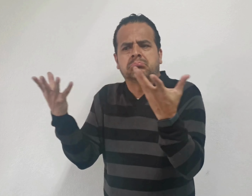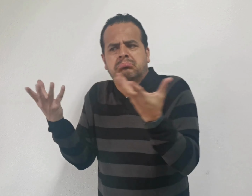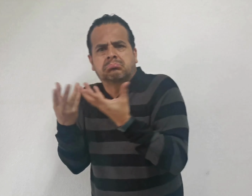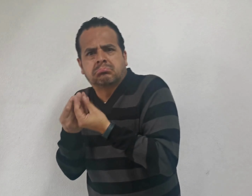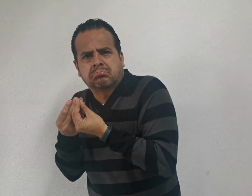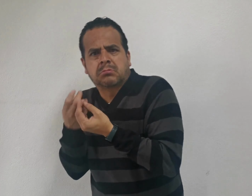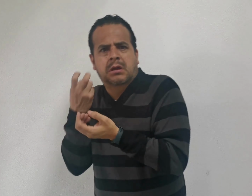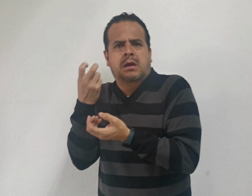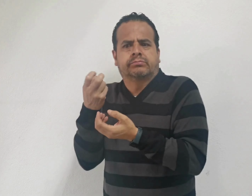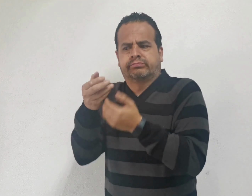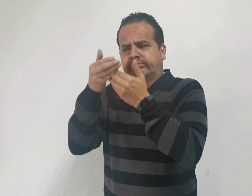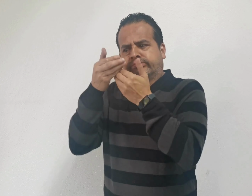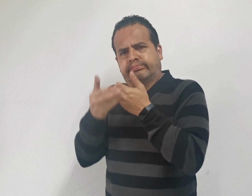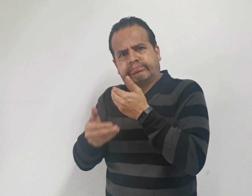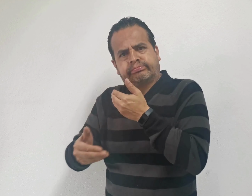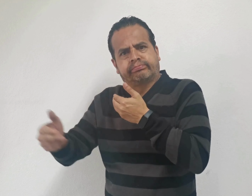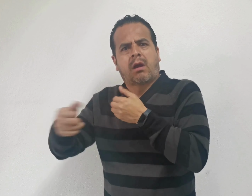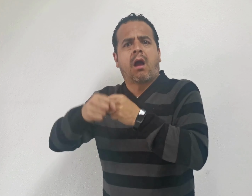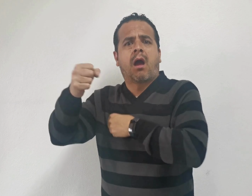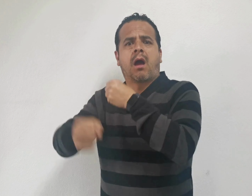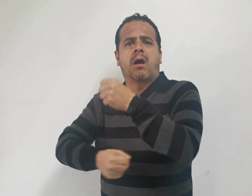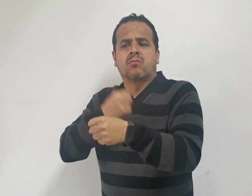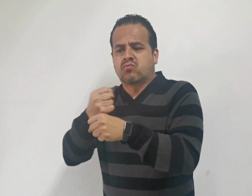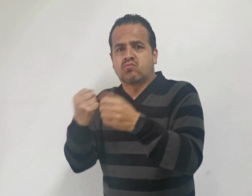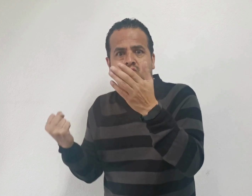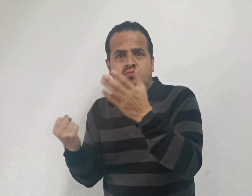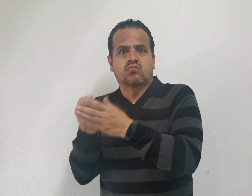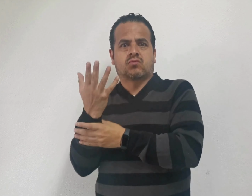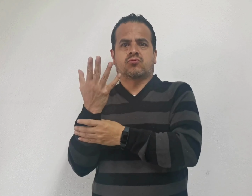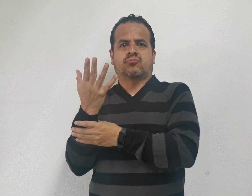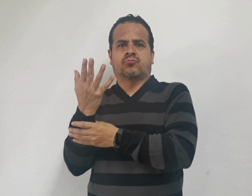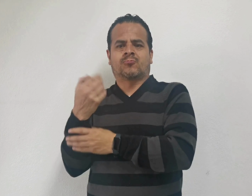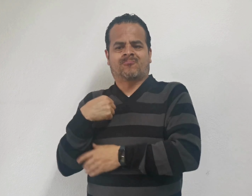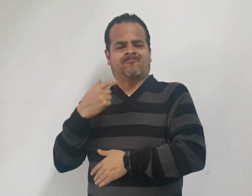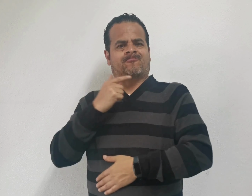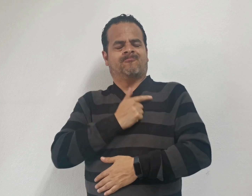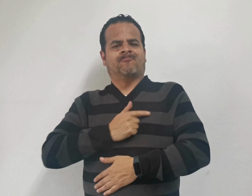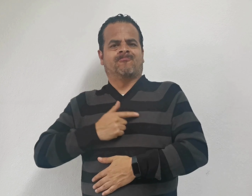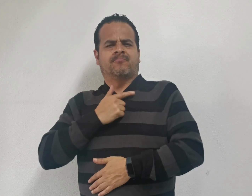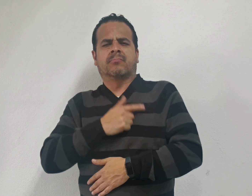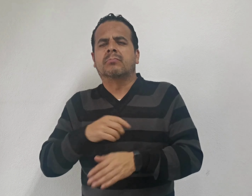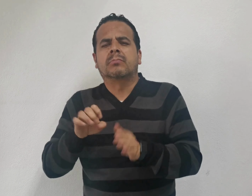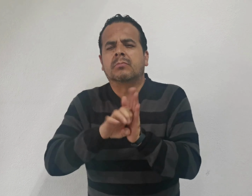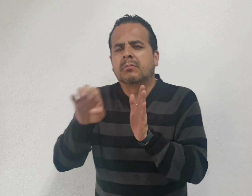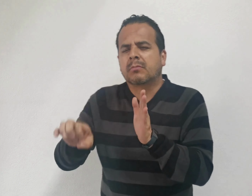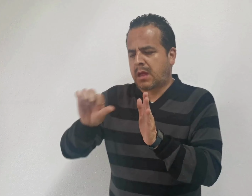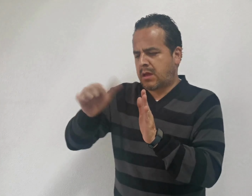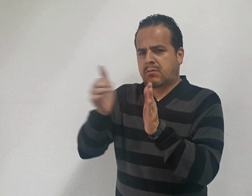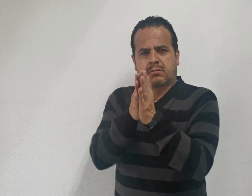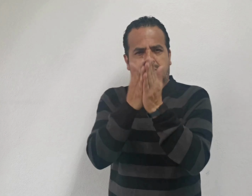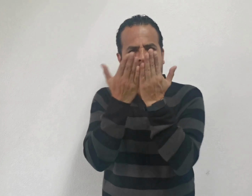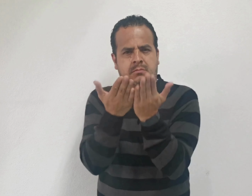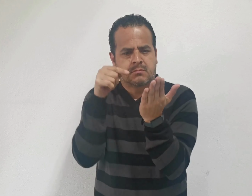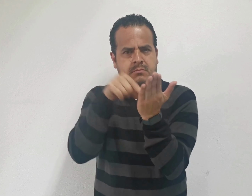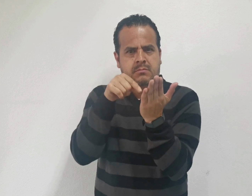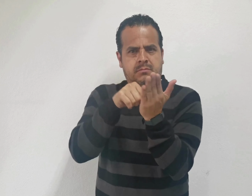comer muy rico ver a la familia y como que arrancar de esa maner manera para mí sí es muy simbólico No yo toda la vida he disfrutado